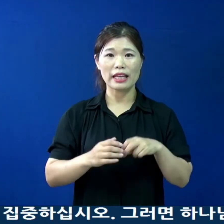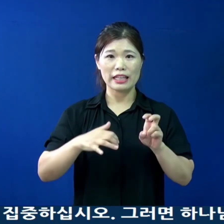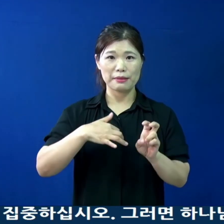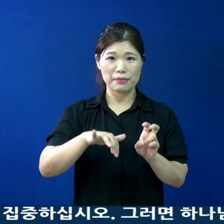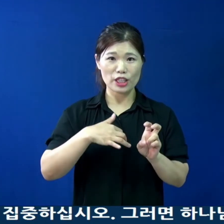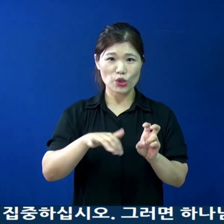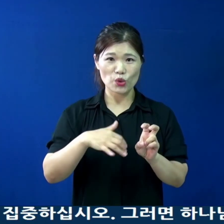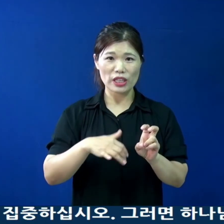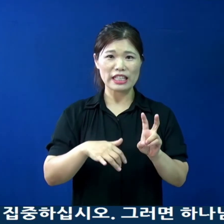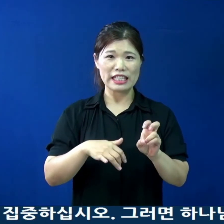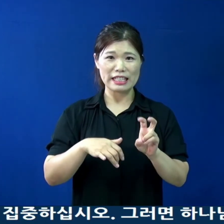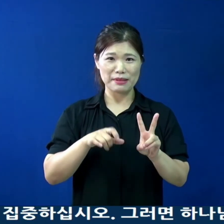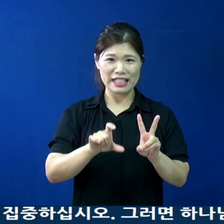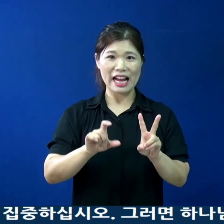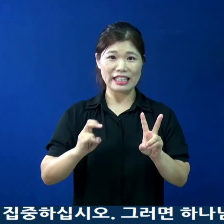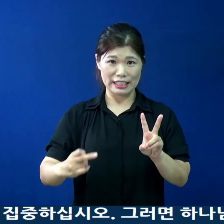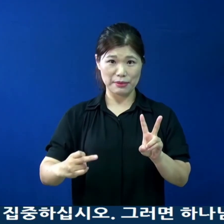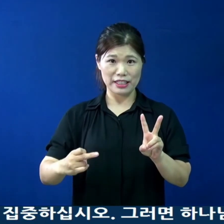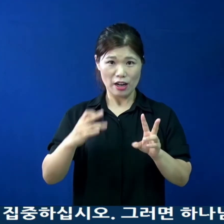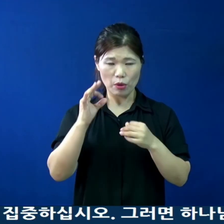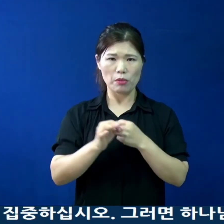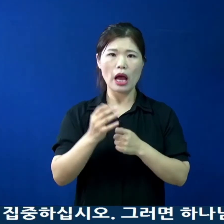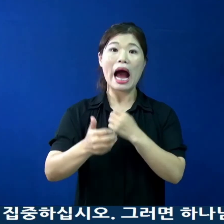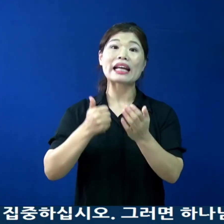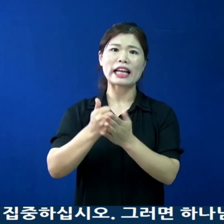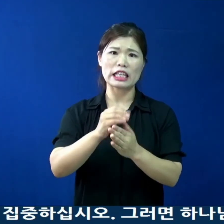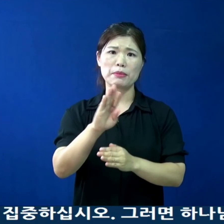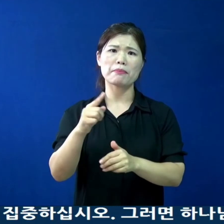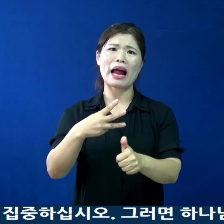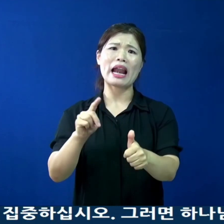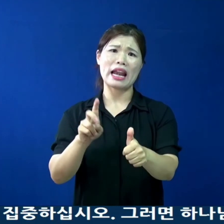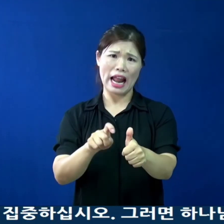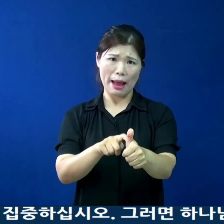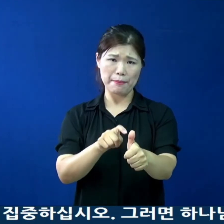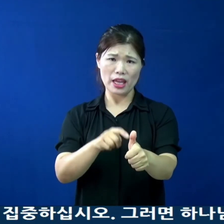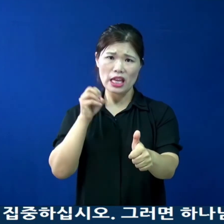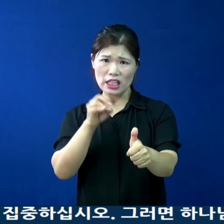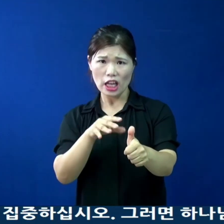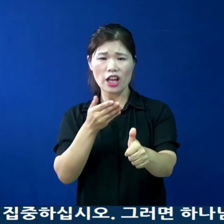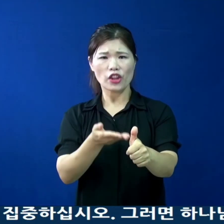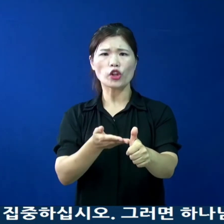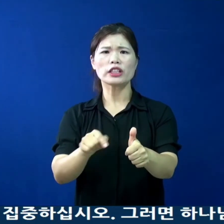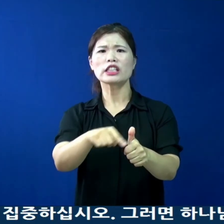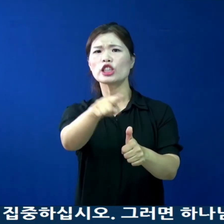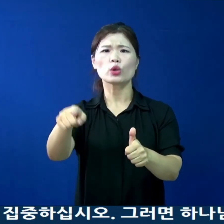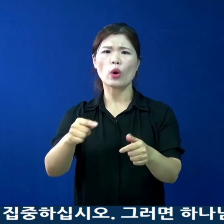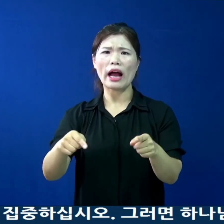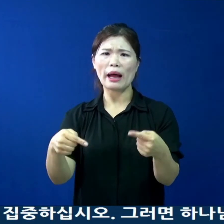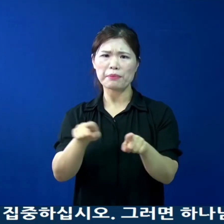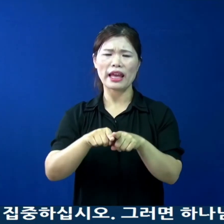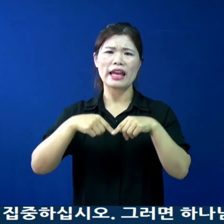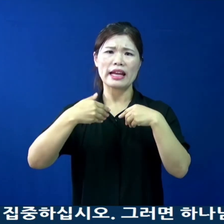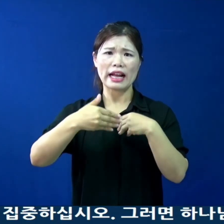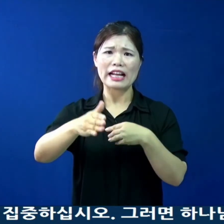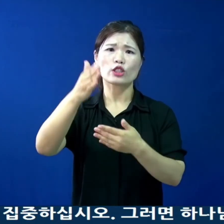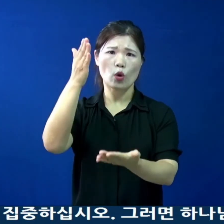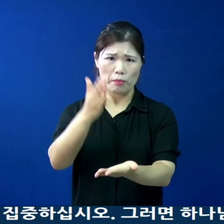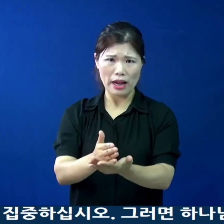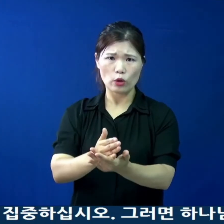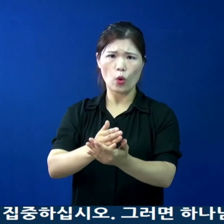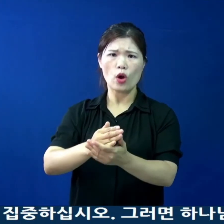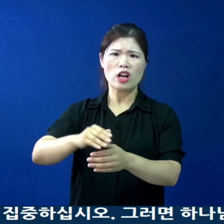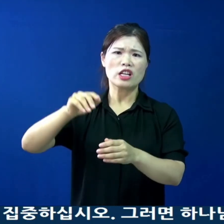민수기 22장 12절입니다. 하나님이 발람에게 이르시되 너는 그들과 함께 가지도 말고 그 백성을 저주하지도